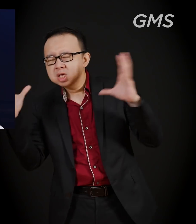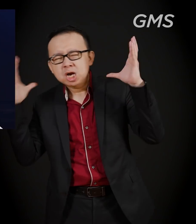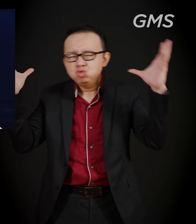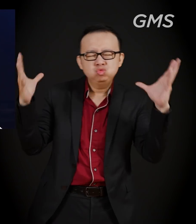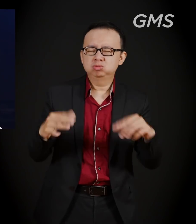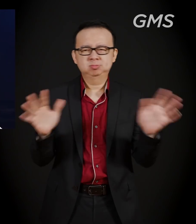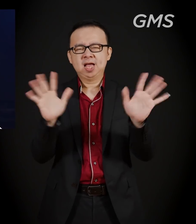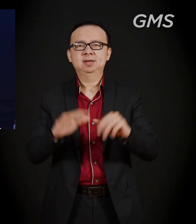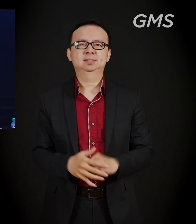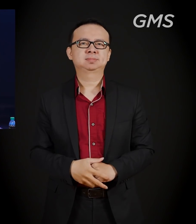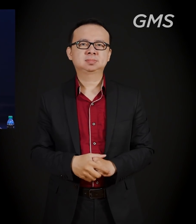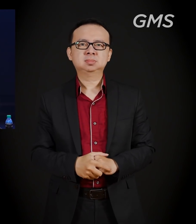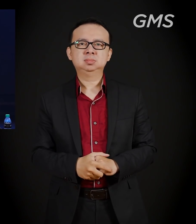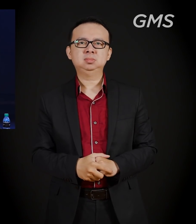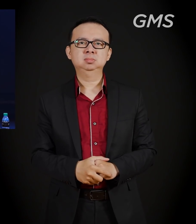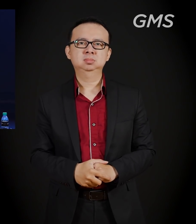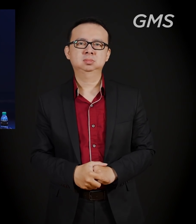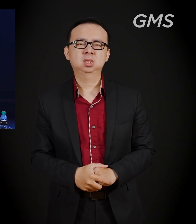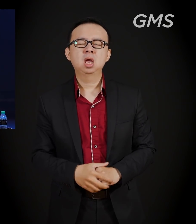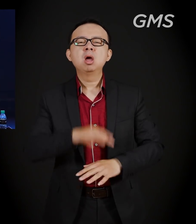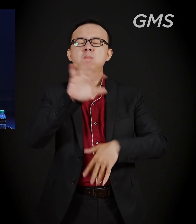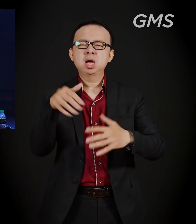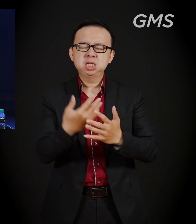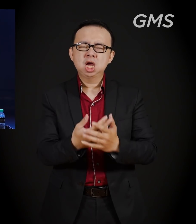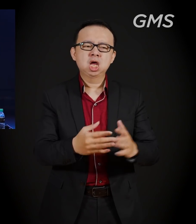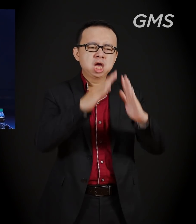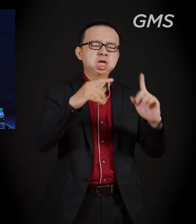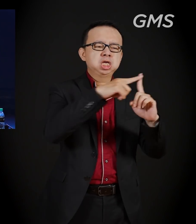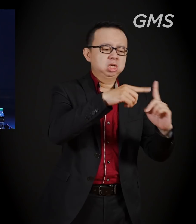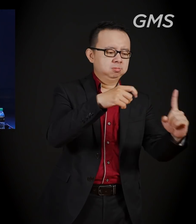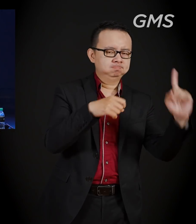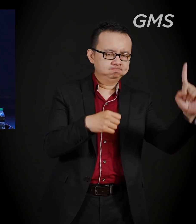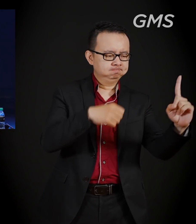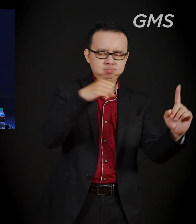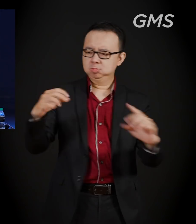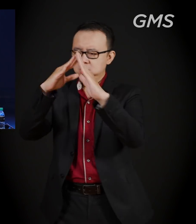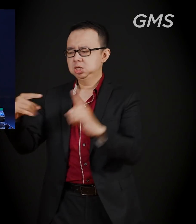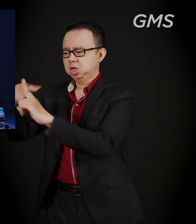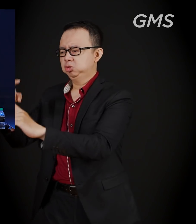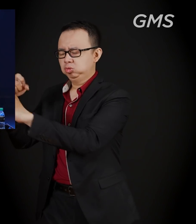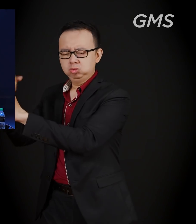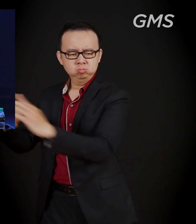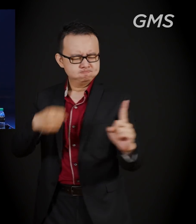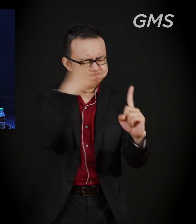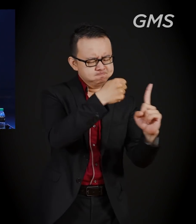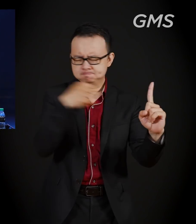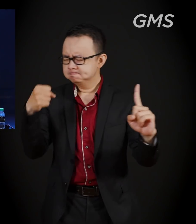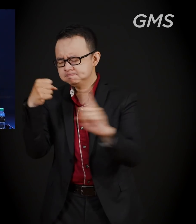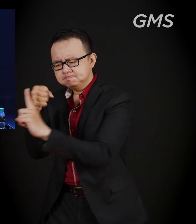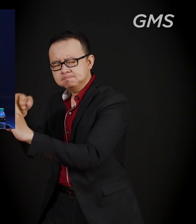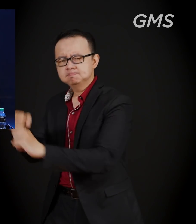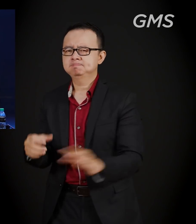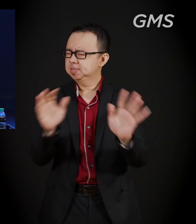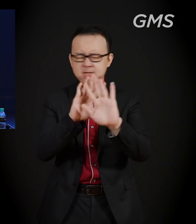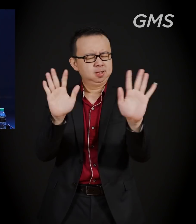Hari-hari ini yang kita lihat gereja satu menyerang gereja yang lain. hamba Tuhan satu menjatuhkan hamba Tuhan lain hari-hari